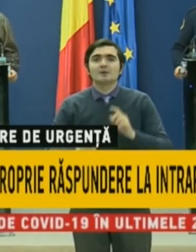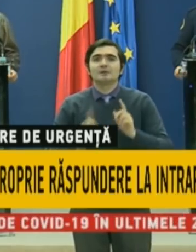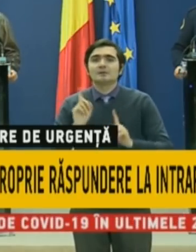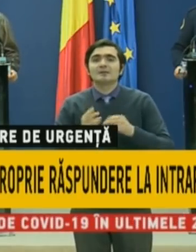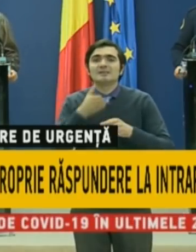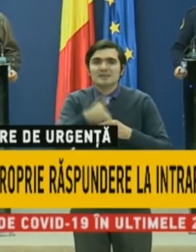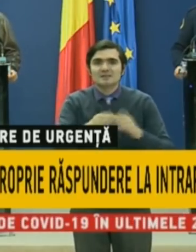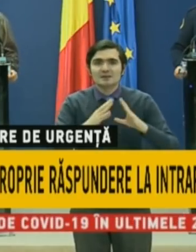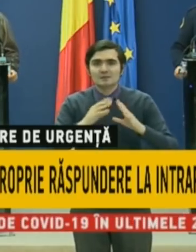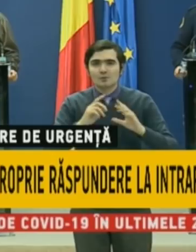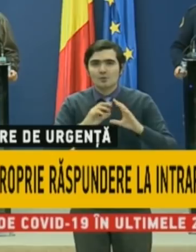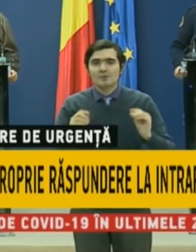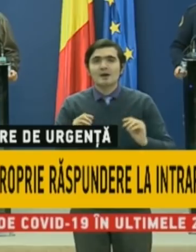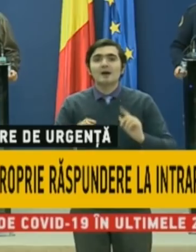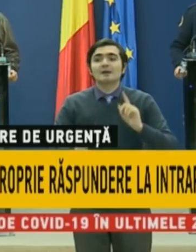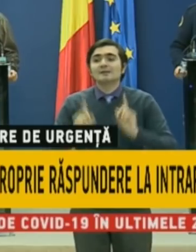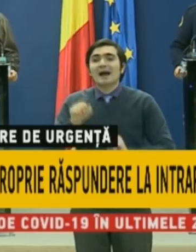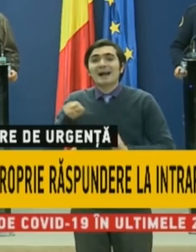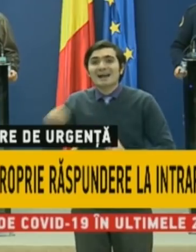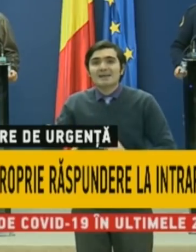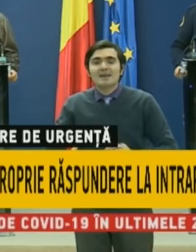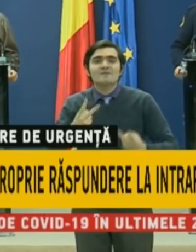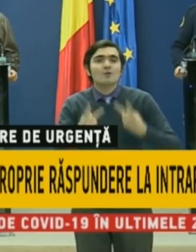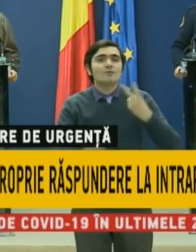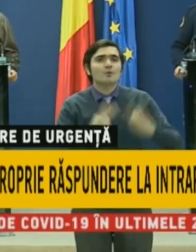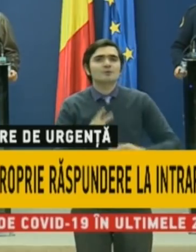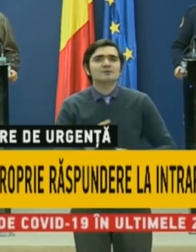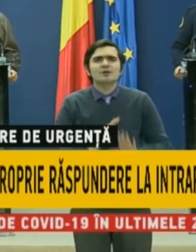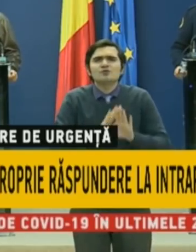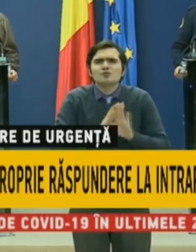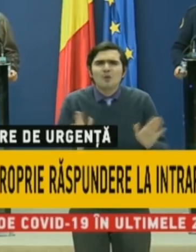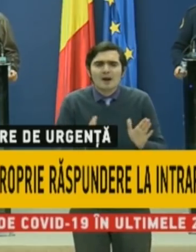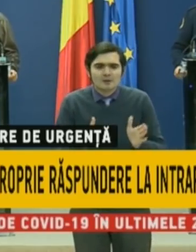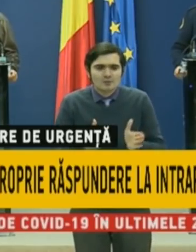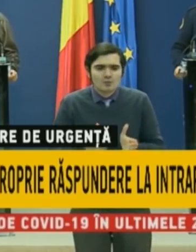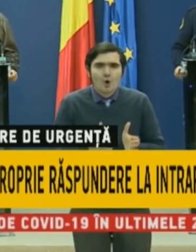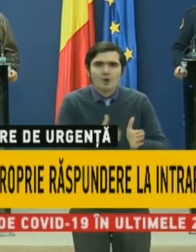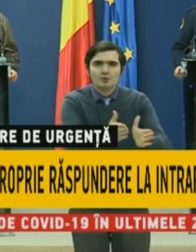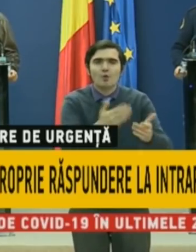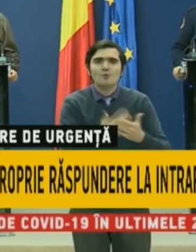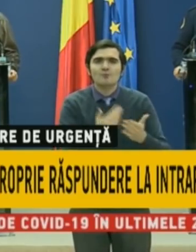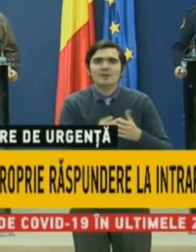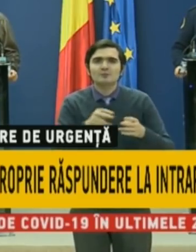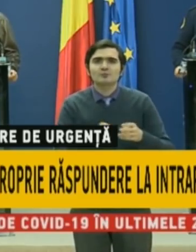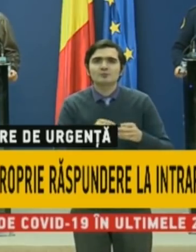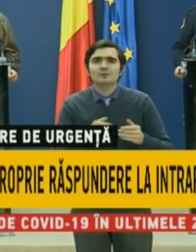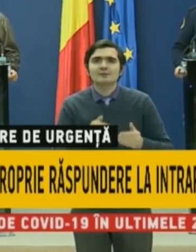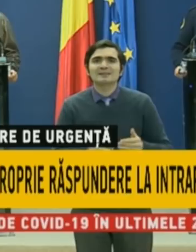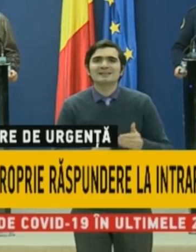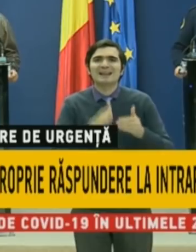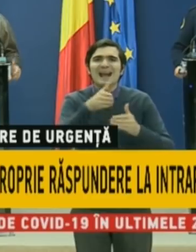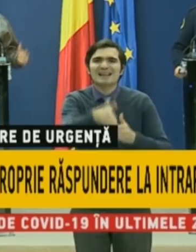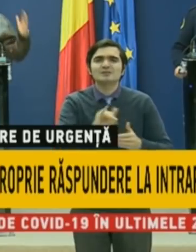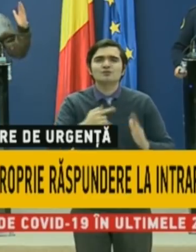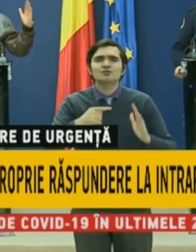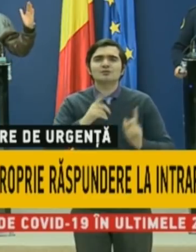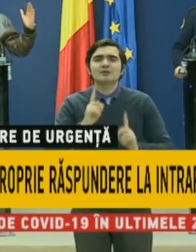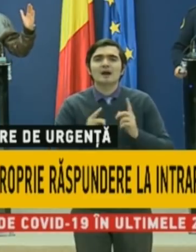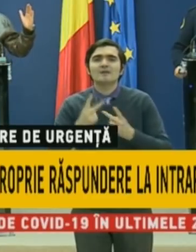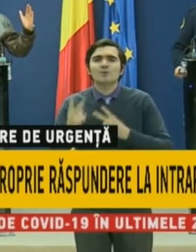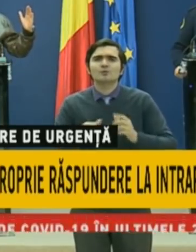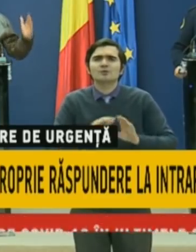vor utiliza strict coridoarele de tranzit și punctele pentru trecerea frontierei de stat situate